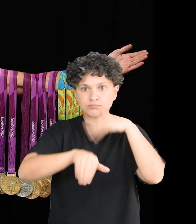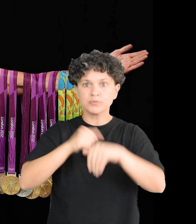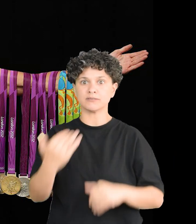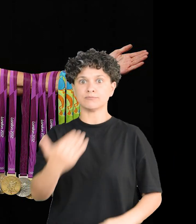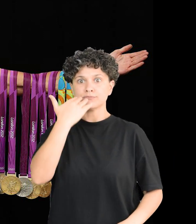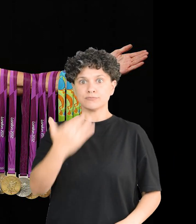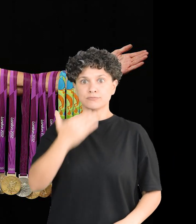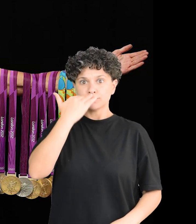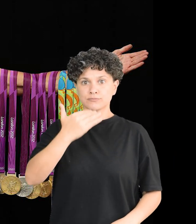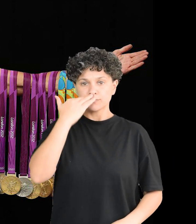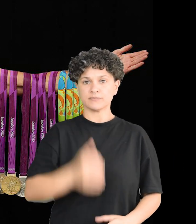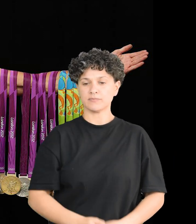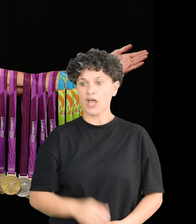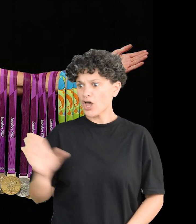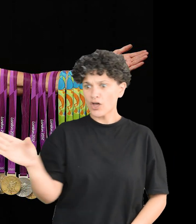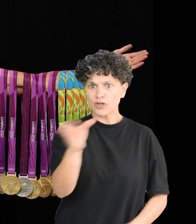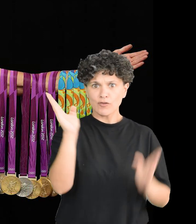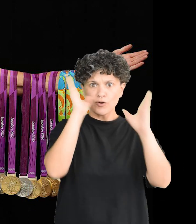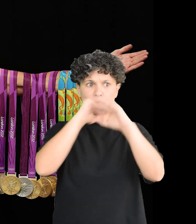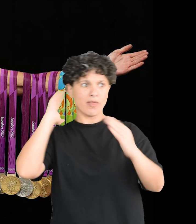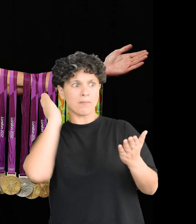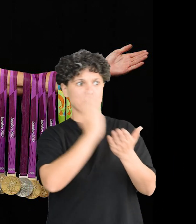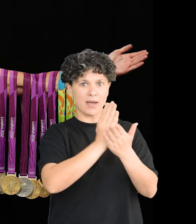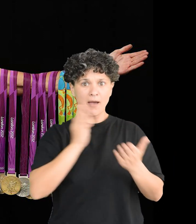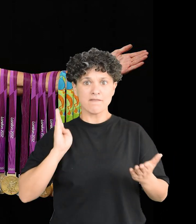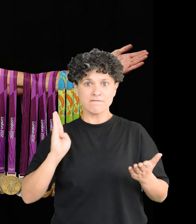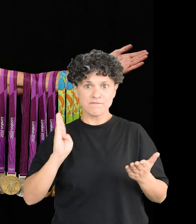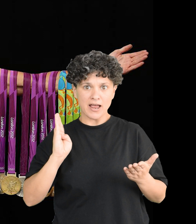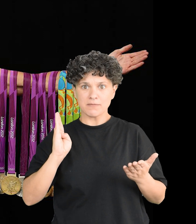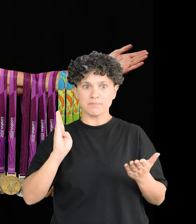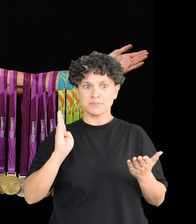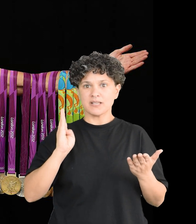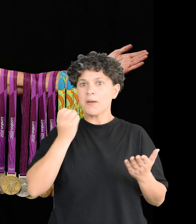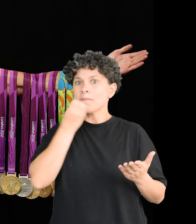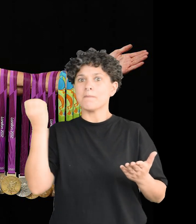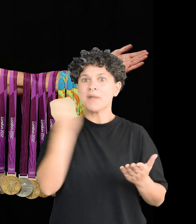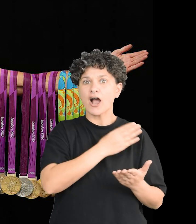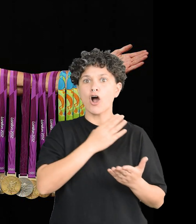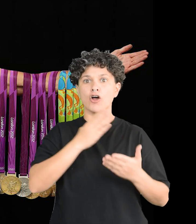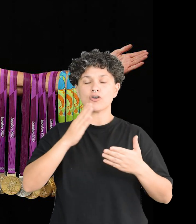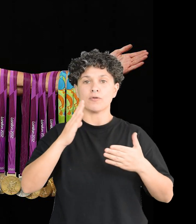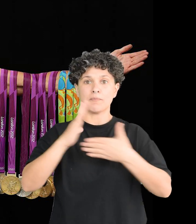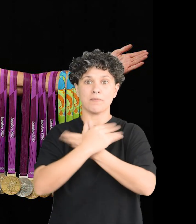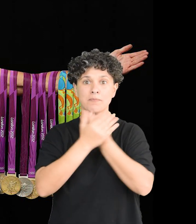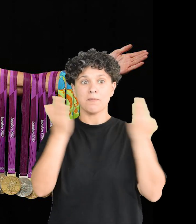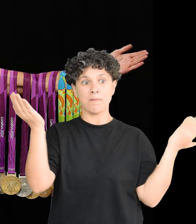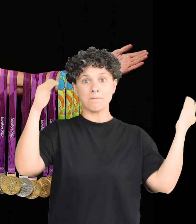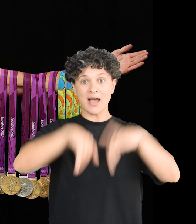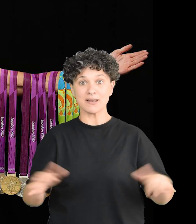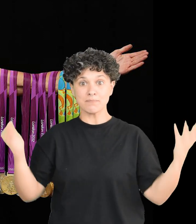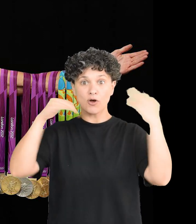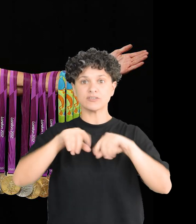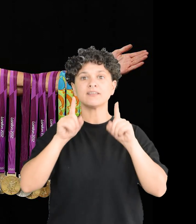aeróbica nadie podía igualar su velocidad y técnica batiendo récords en los estilos mariposa y libre